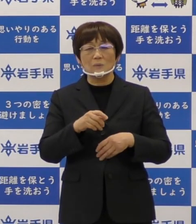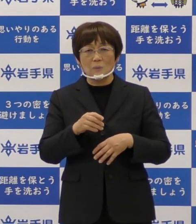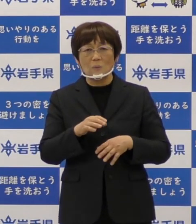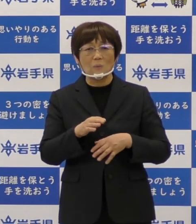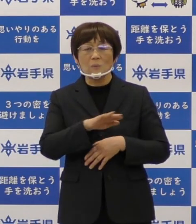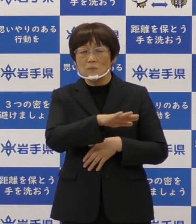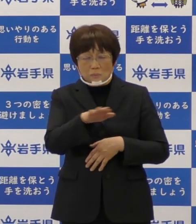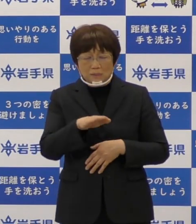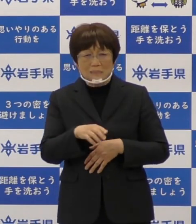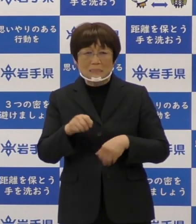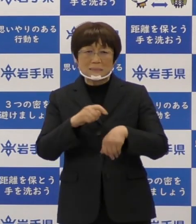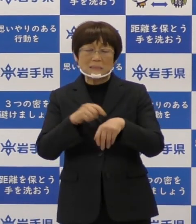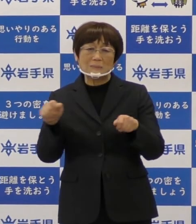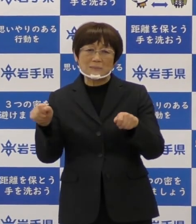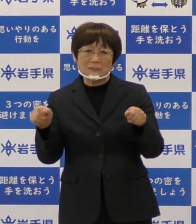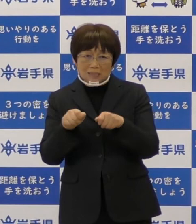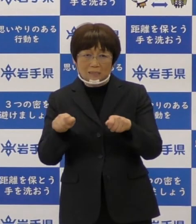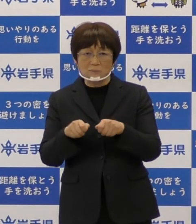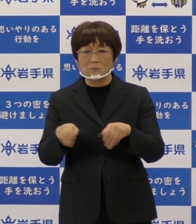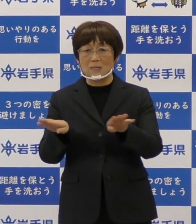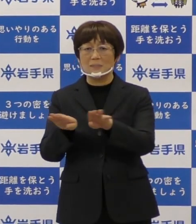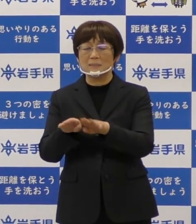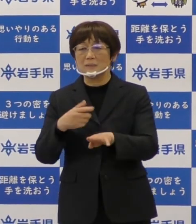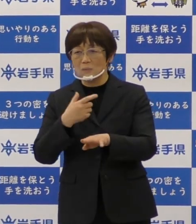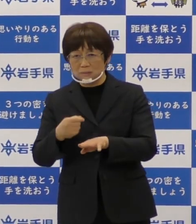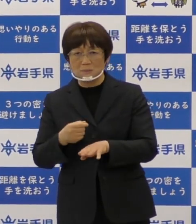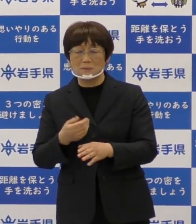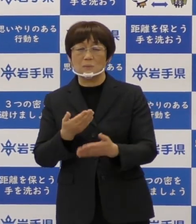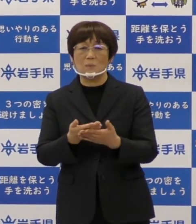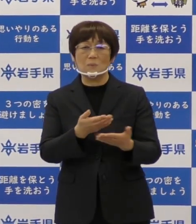を要請してですね、消費の